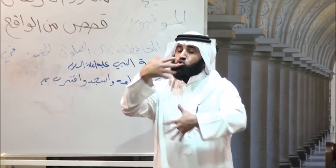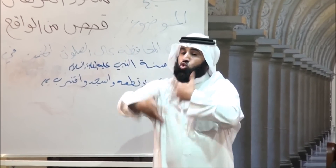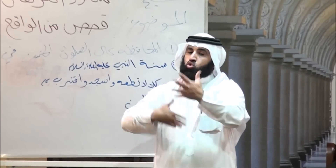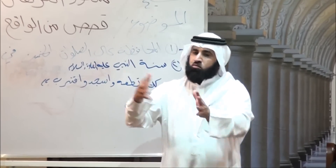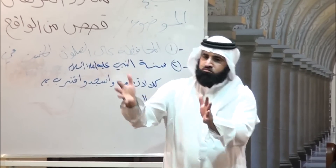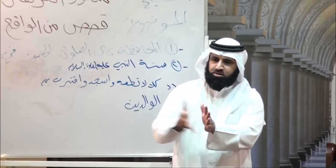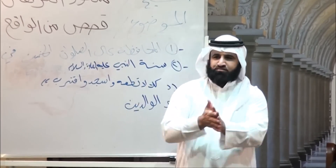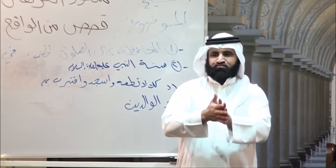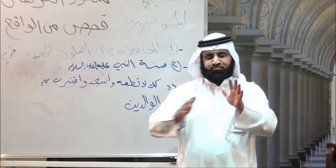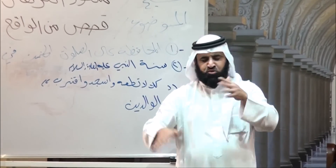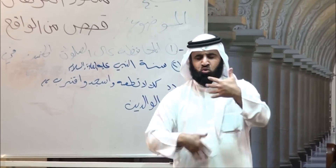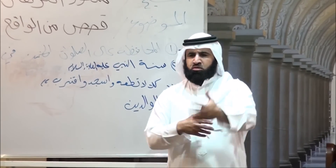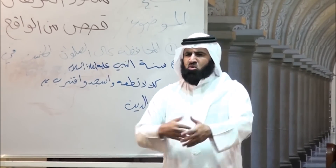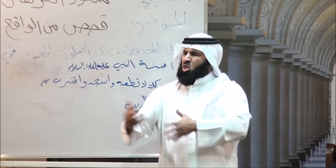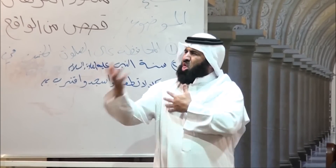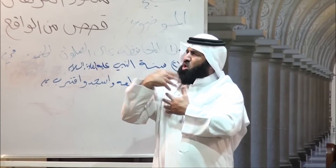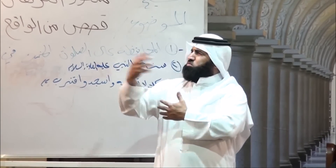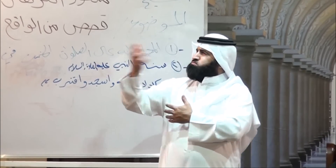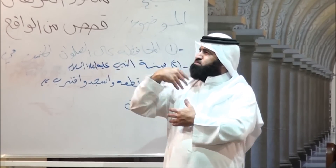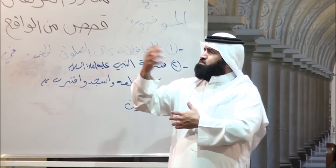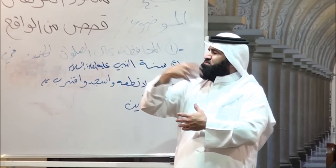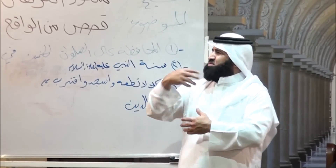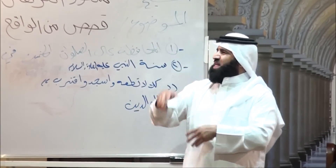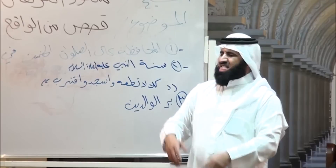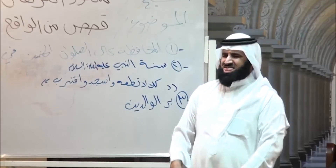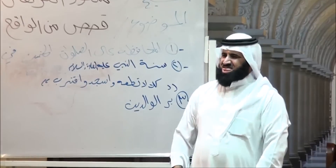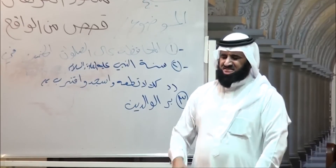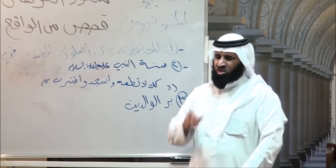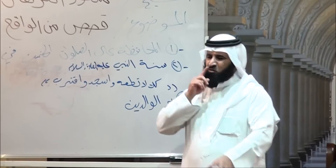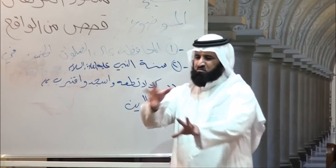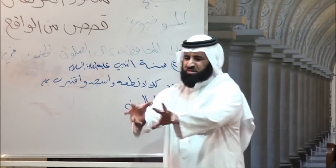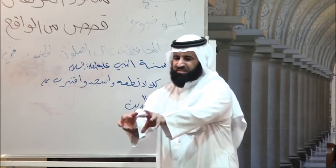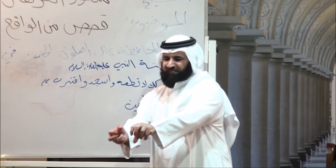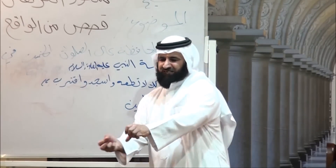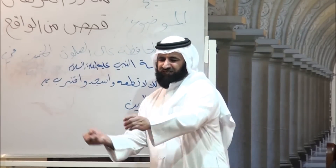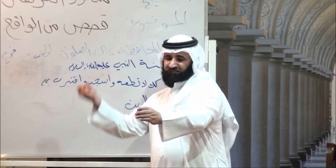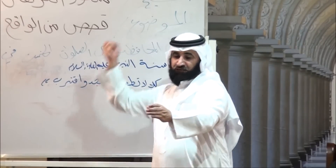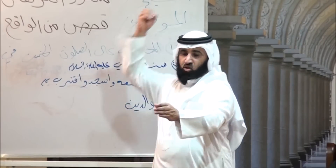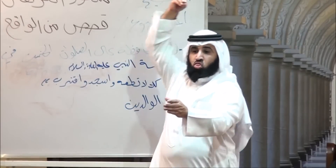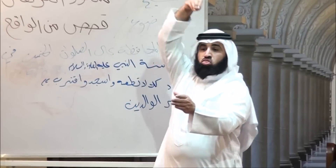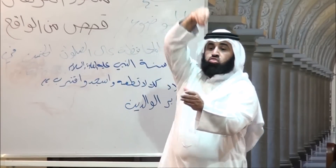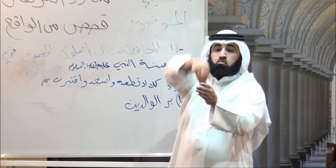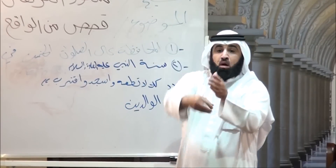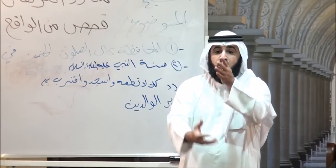قال: فأمسكتها وأنا سكران وألقيت بها في التنور.